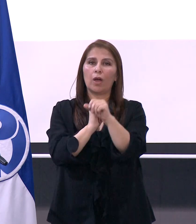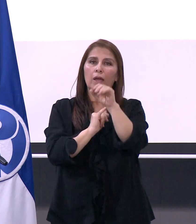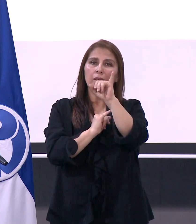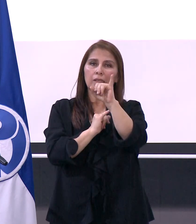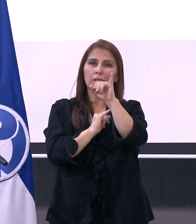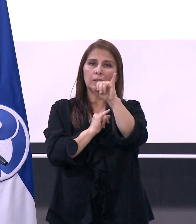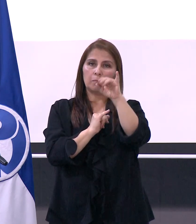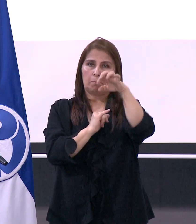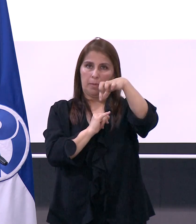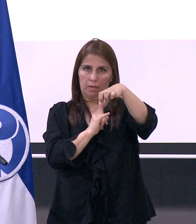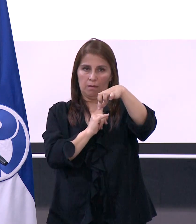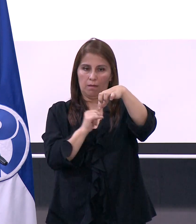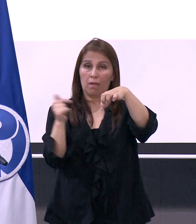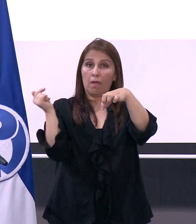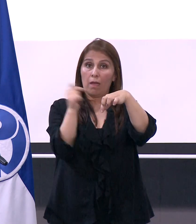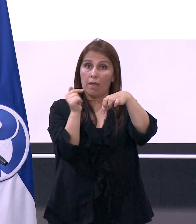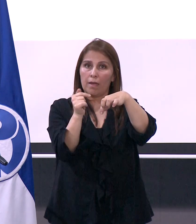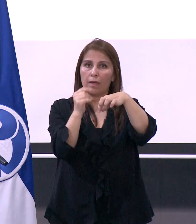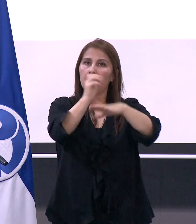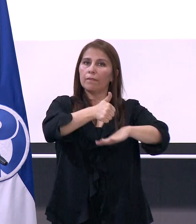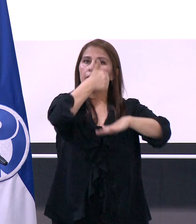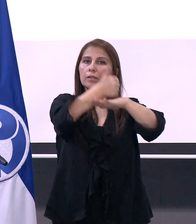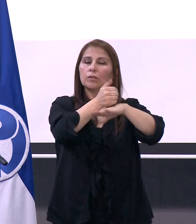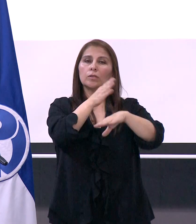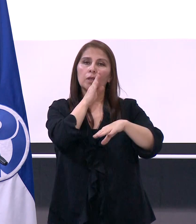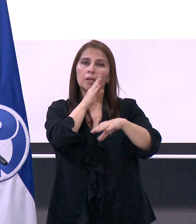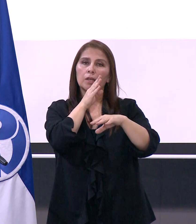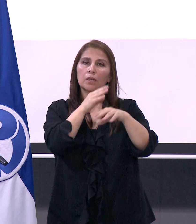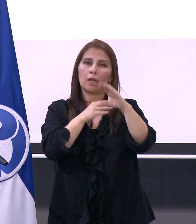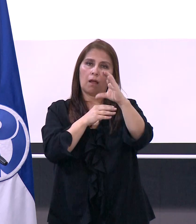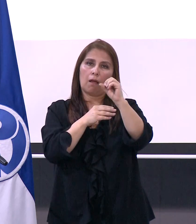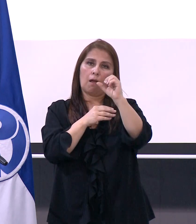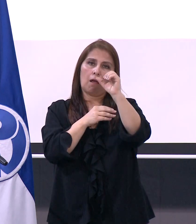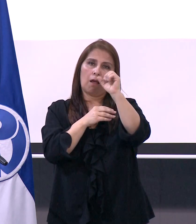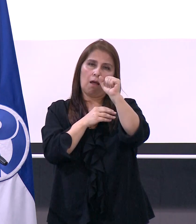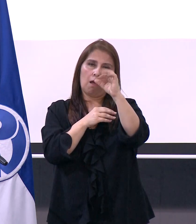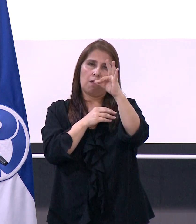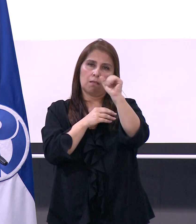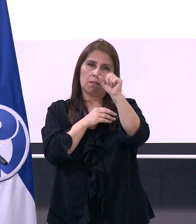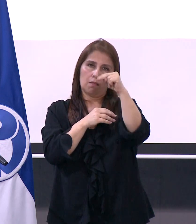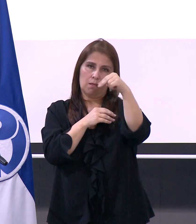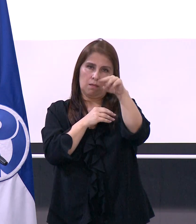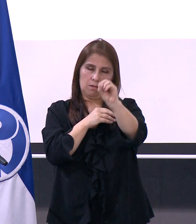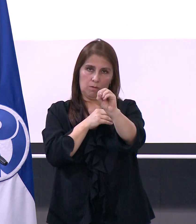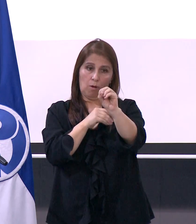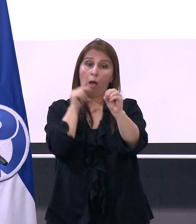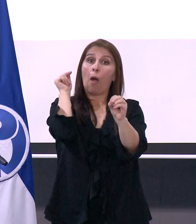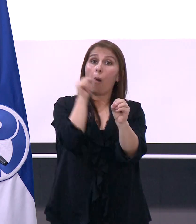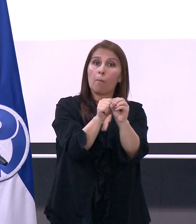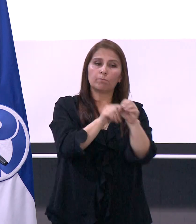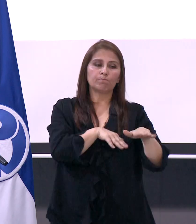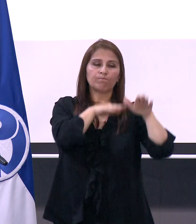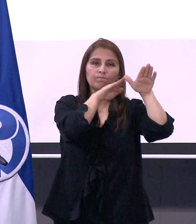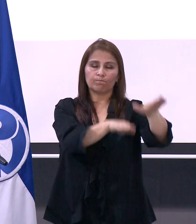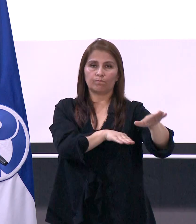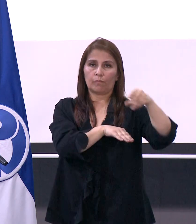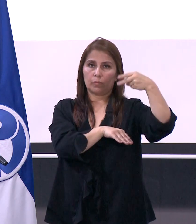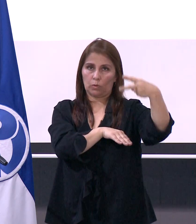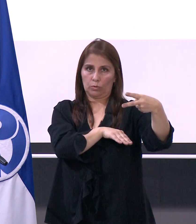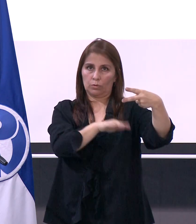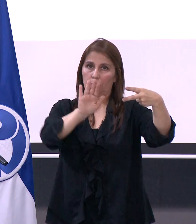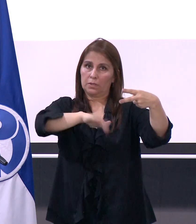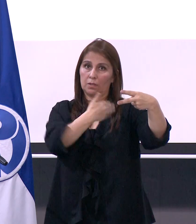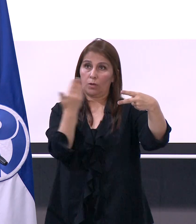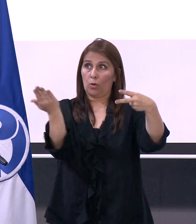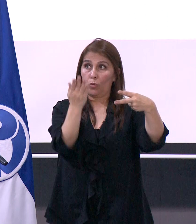del cual fue del fuera director gonzalo cataño de su dirección harían parte dos representantes del ministerio de